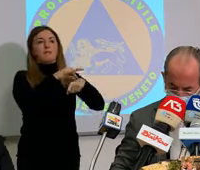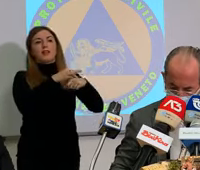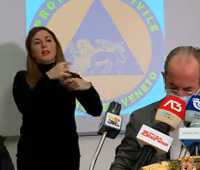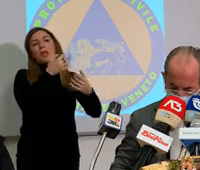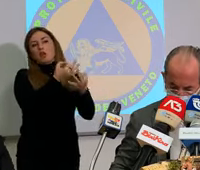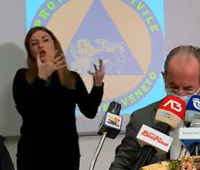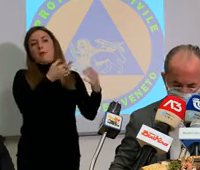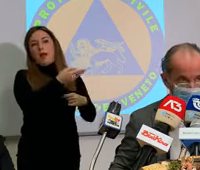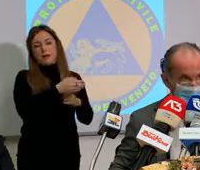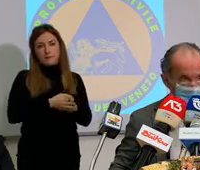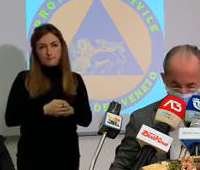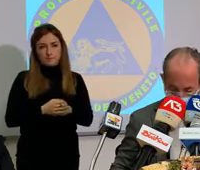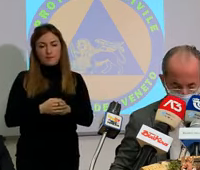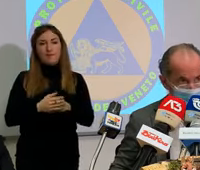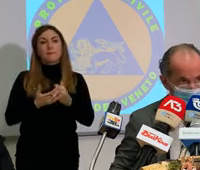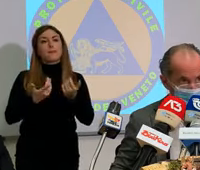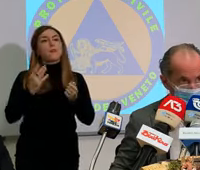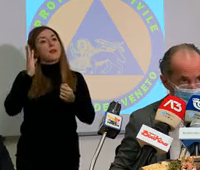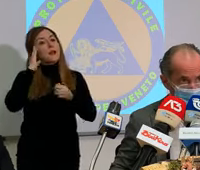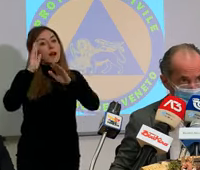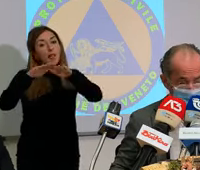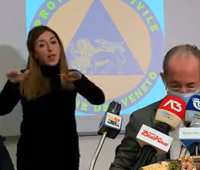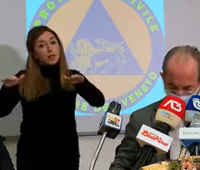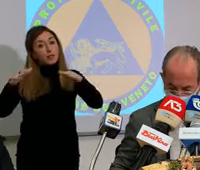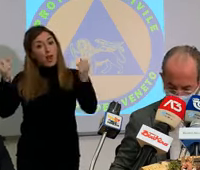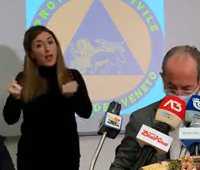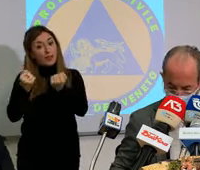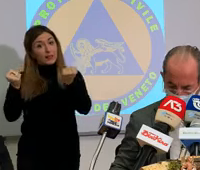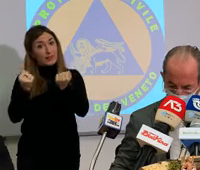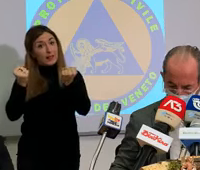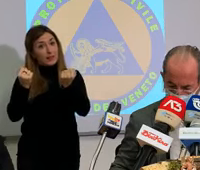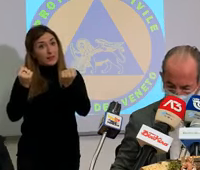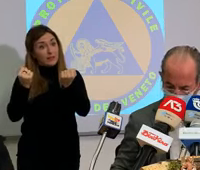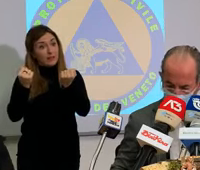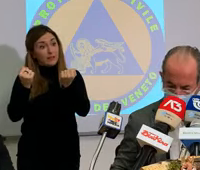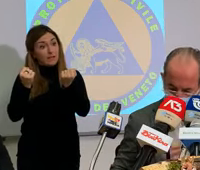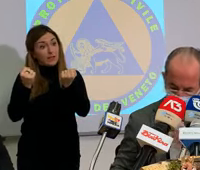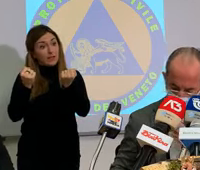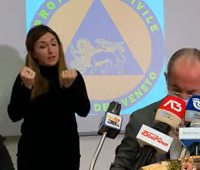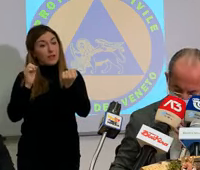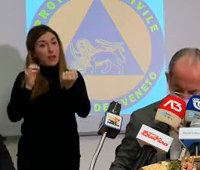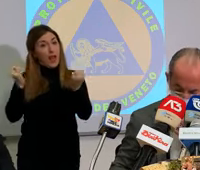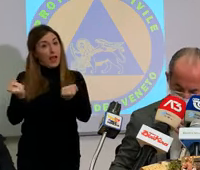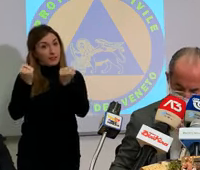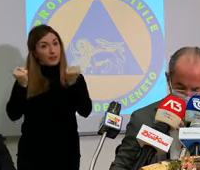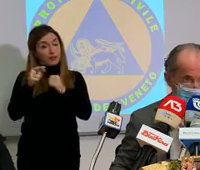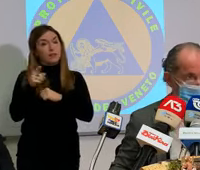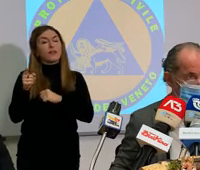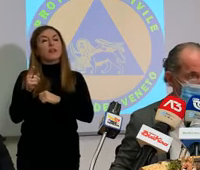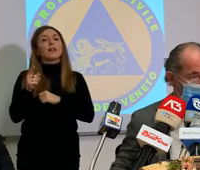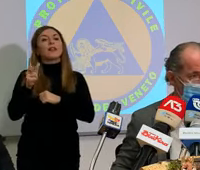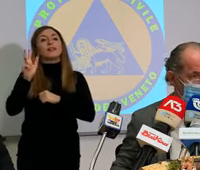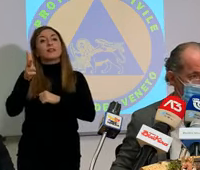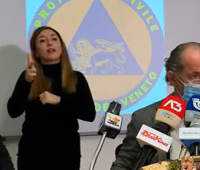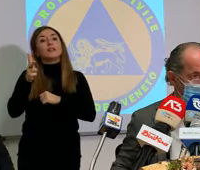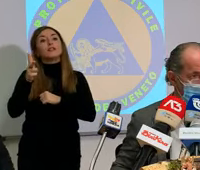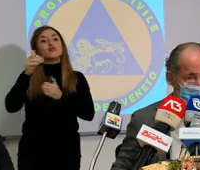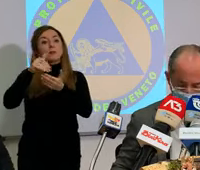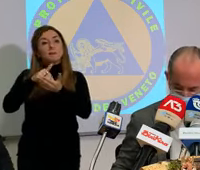i posti letto attivabili sono se scusate attivi sono 13mila